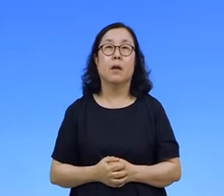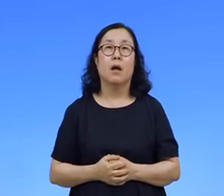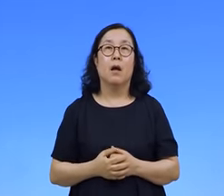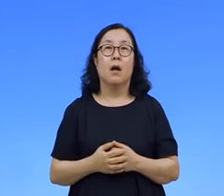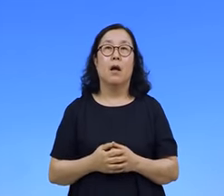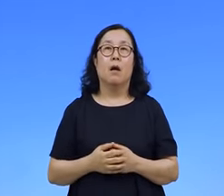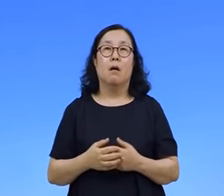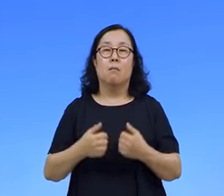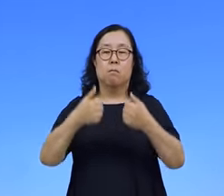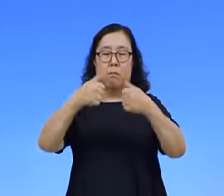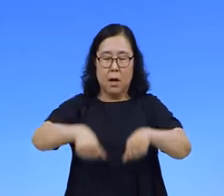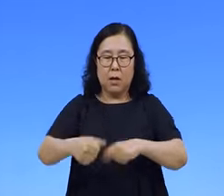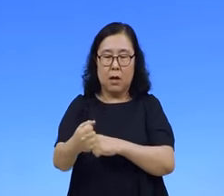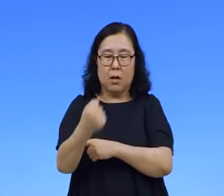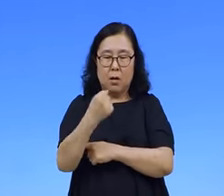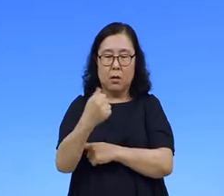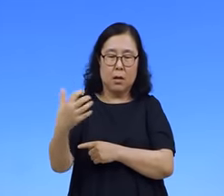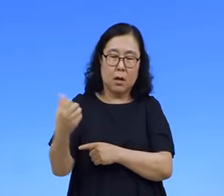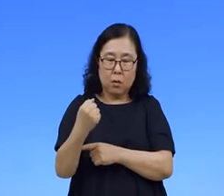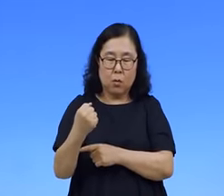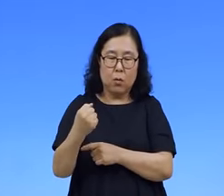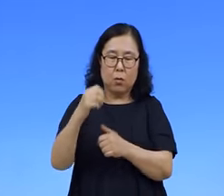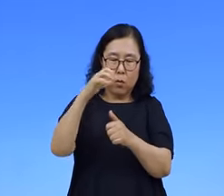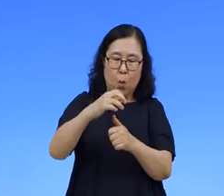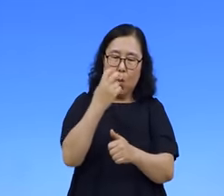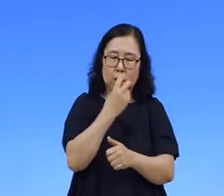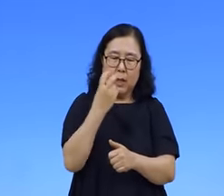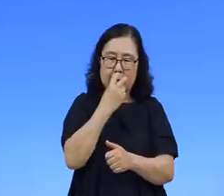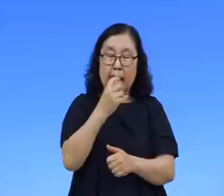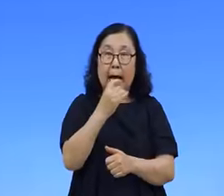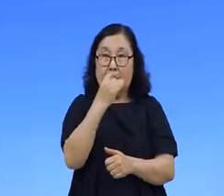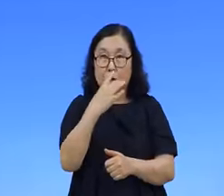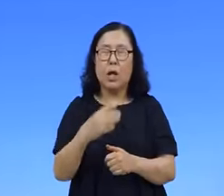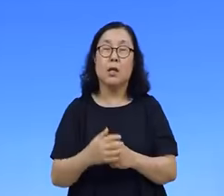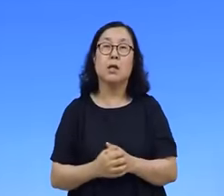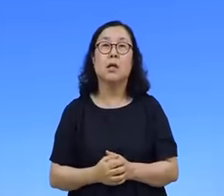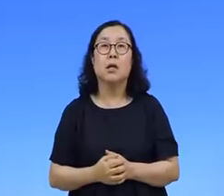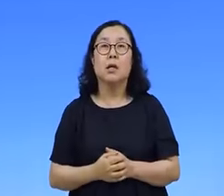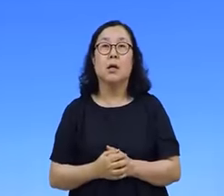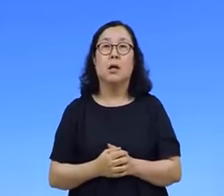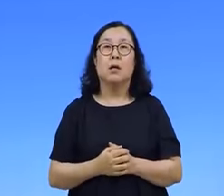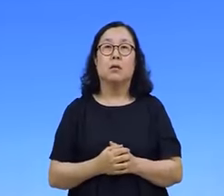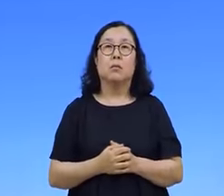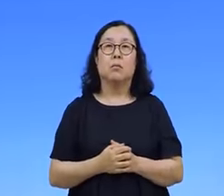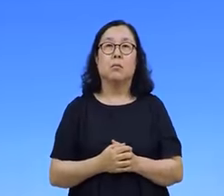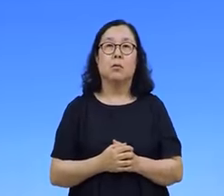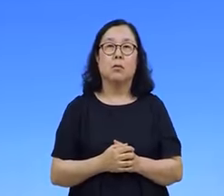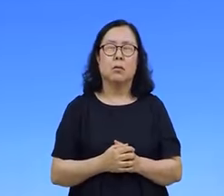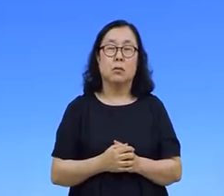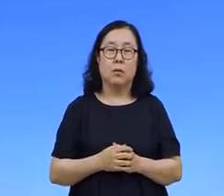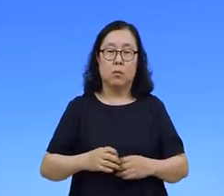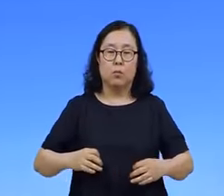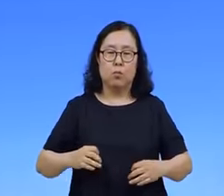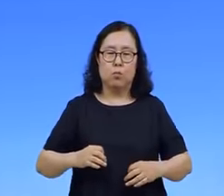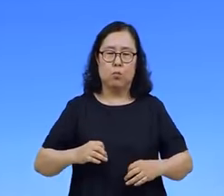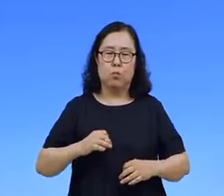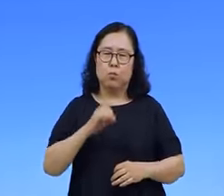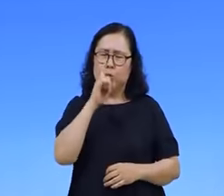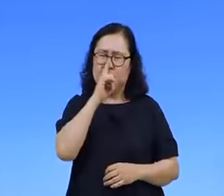이렇게 파괴력을 가진 감정이면서도 잘 통제가 되지 않는 이런 참 그 부정적이고도